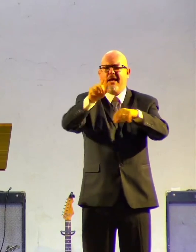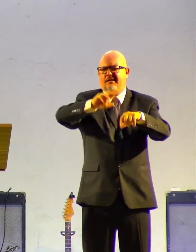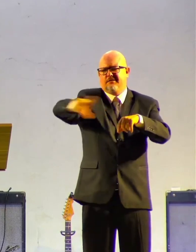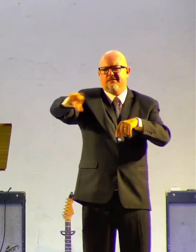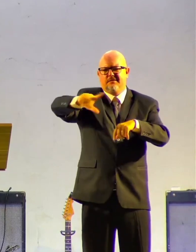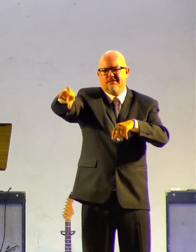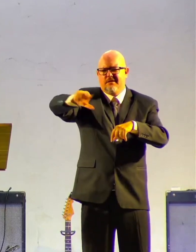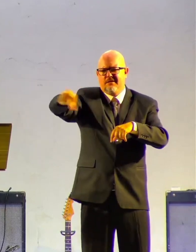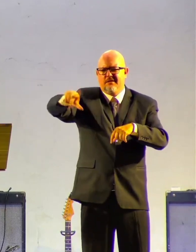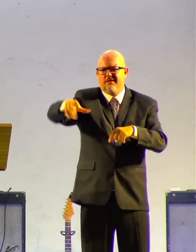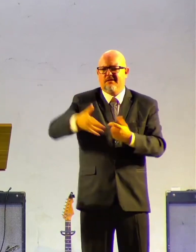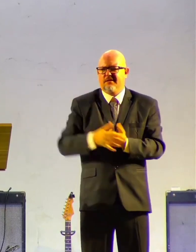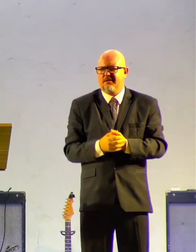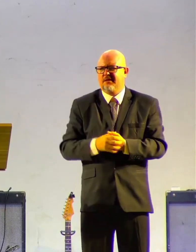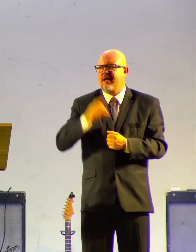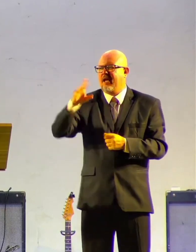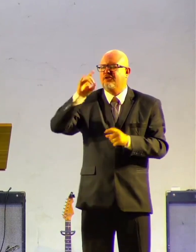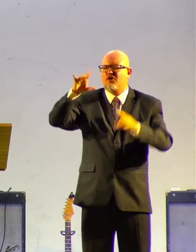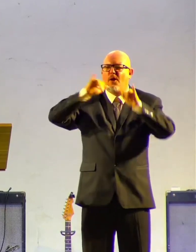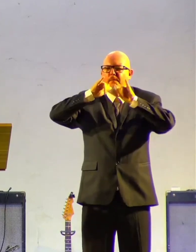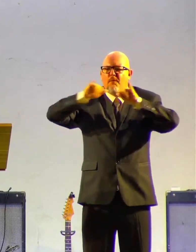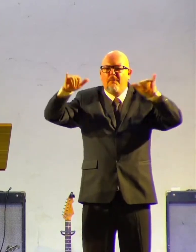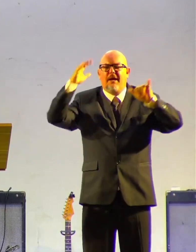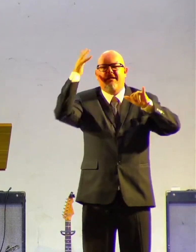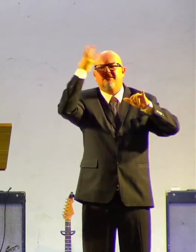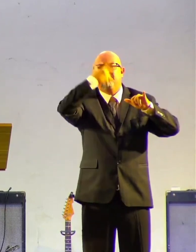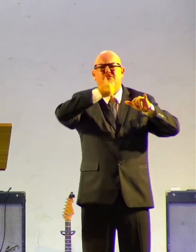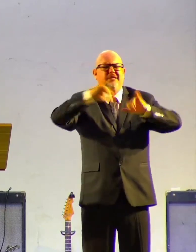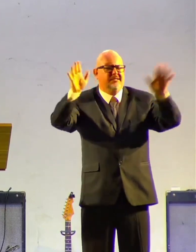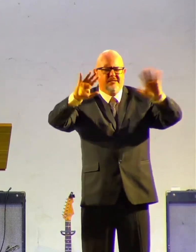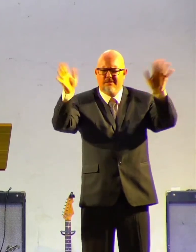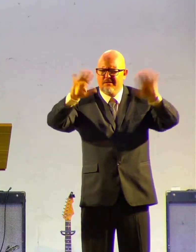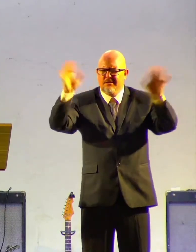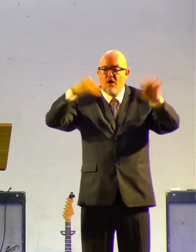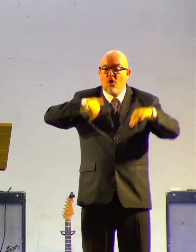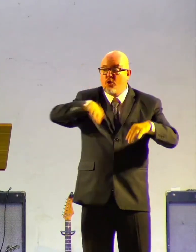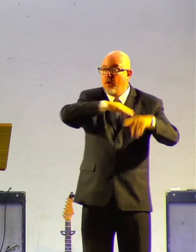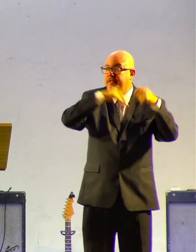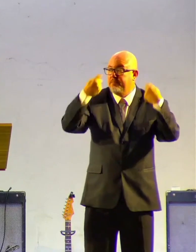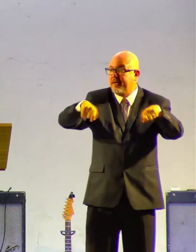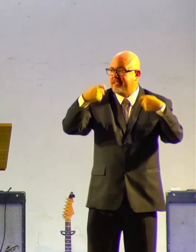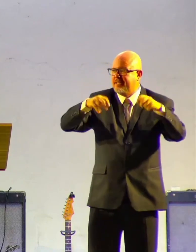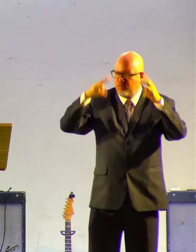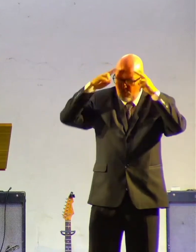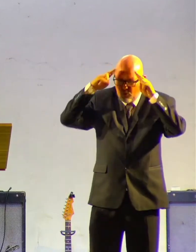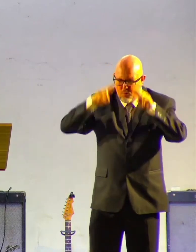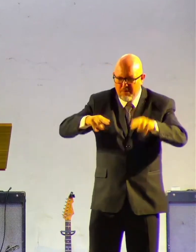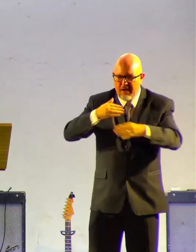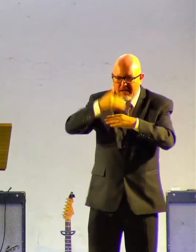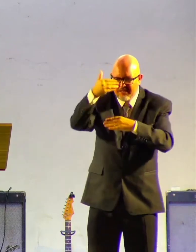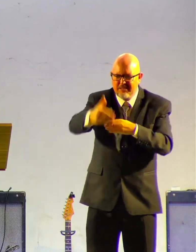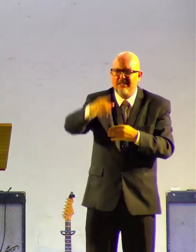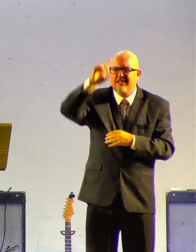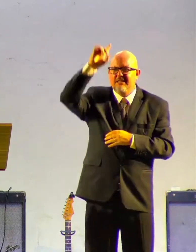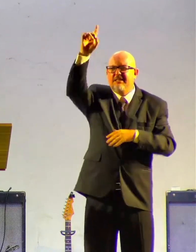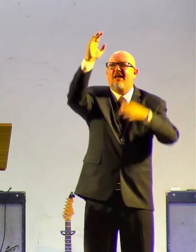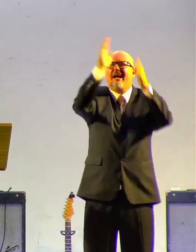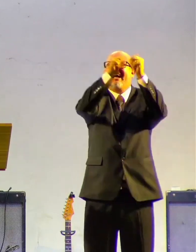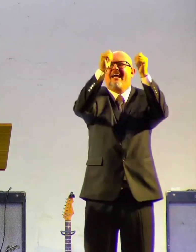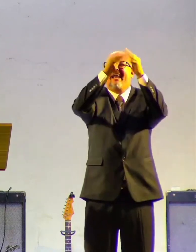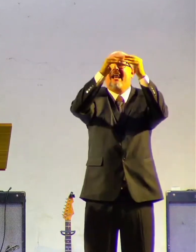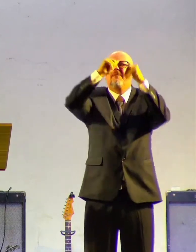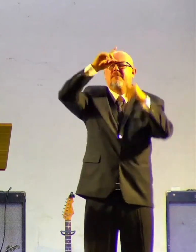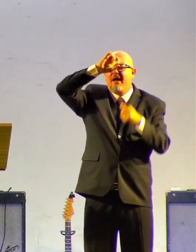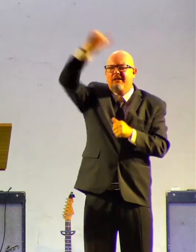apenas um clichê ou uma propaganda bonita. Nós precisamos nos humilharmos diante de Deus e clamarmos